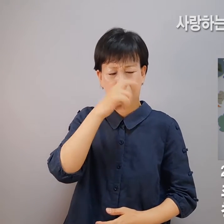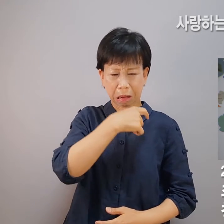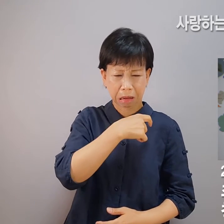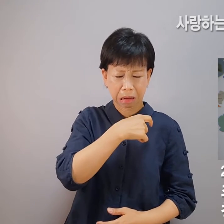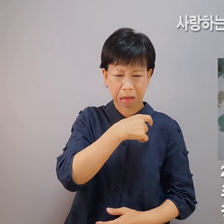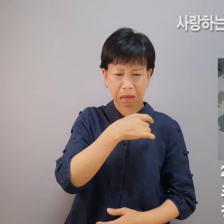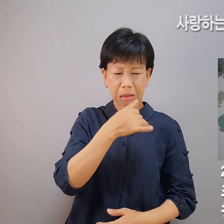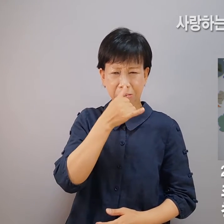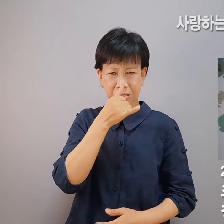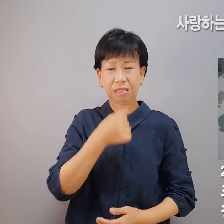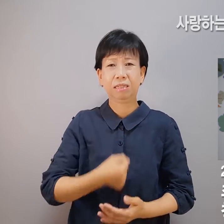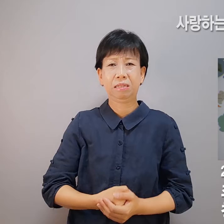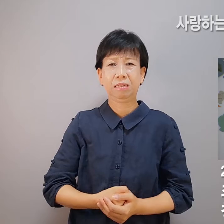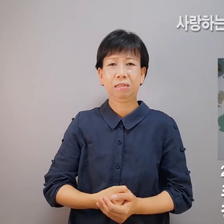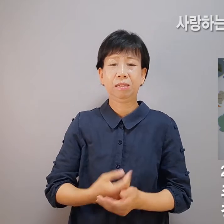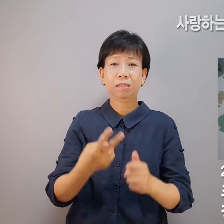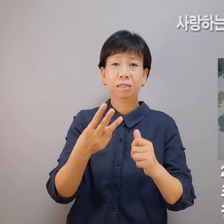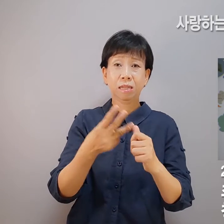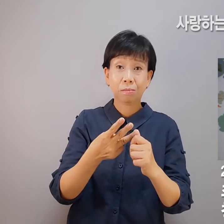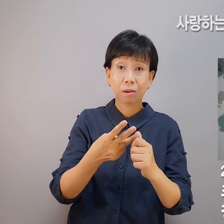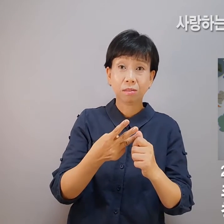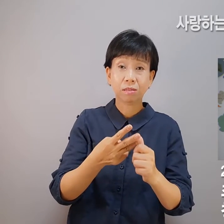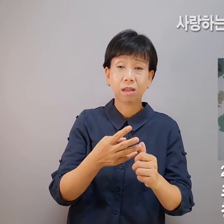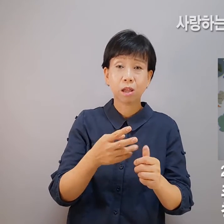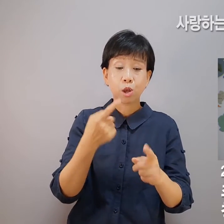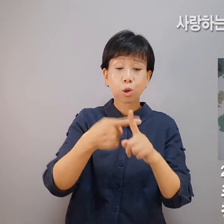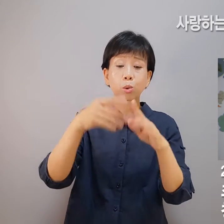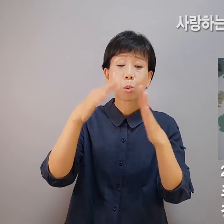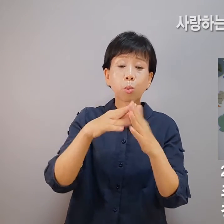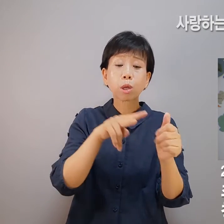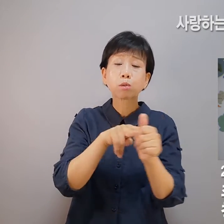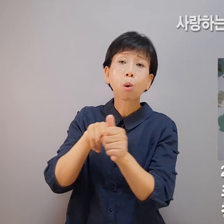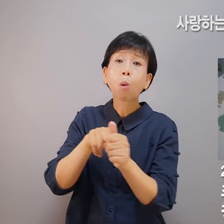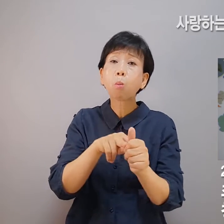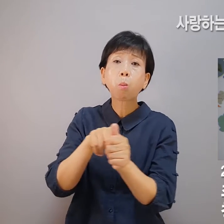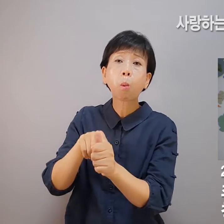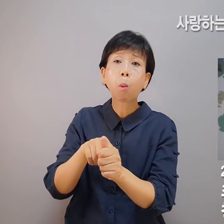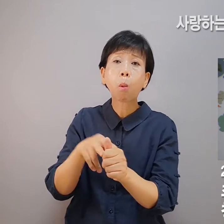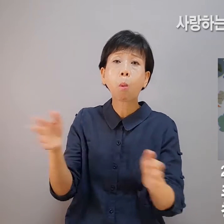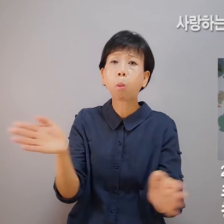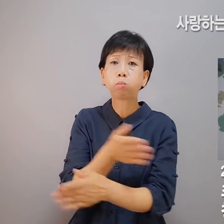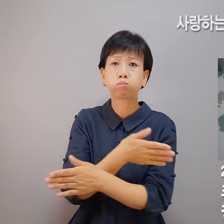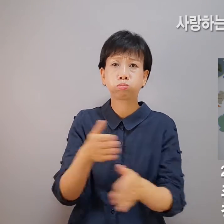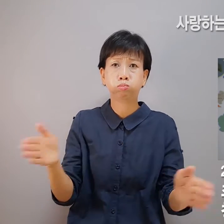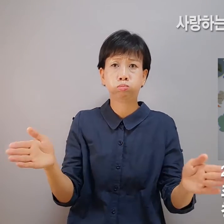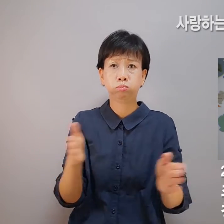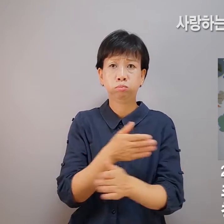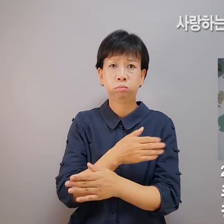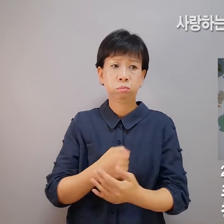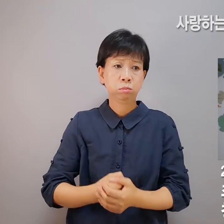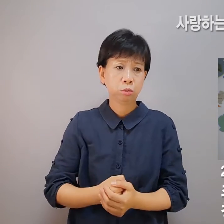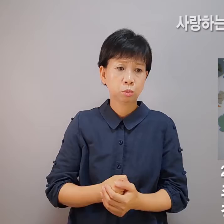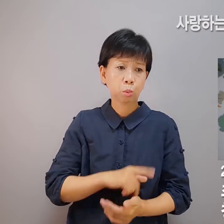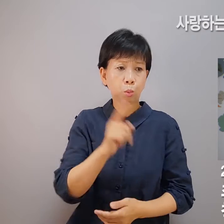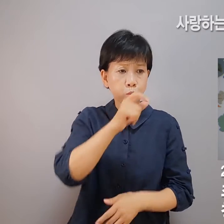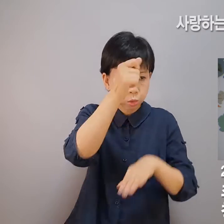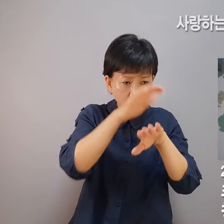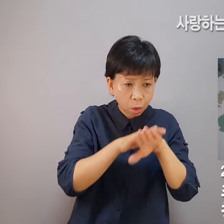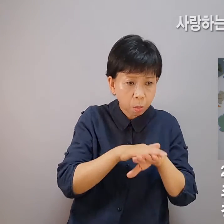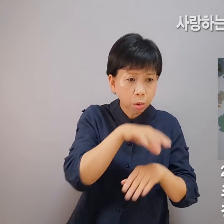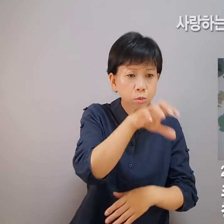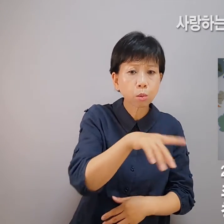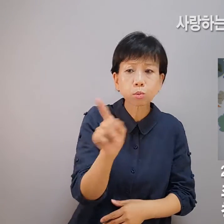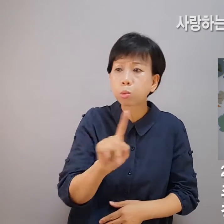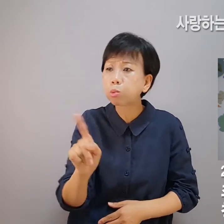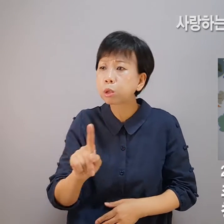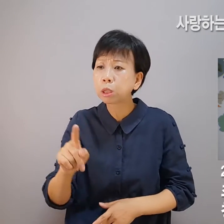정보를 어디에서 얻어야 할지 난감합니다. 교회에 오기는 왔는데 장소가 어딘지, 화장실이 어딘지, 뭐 필요할